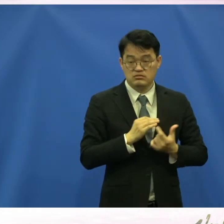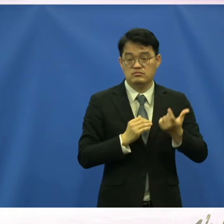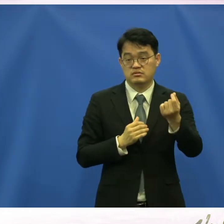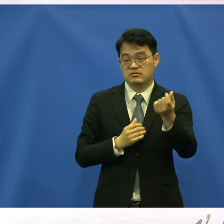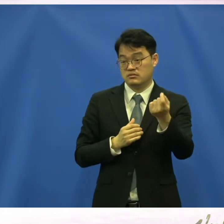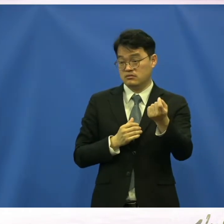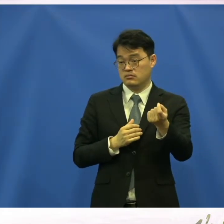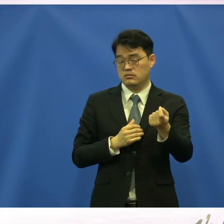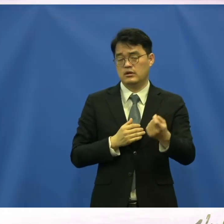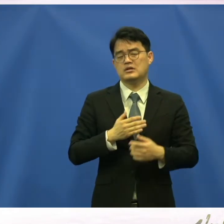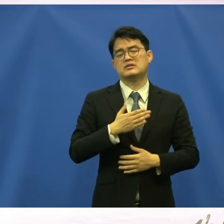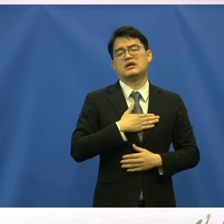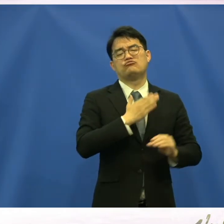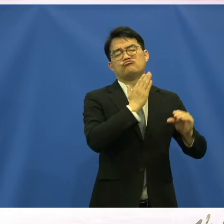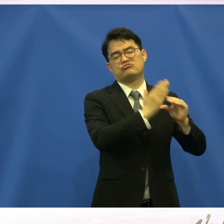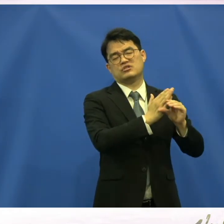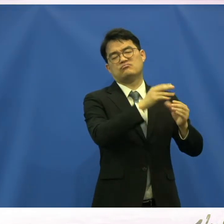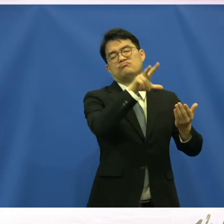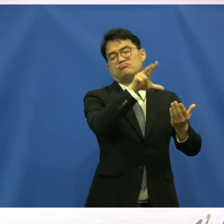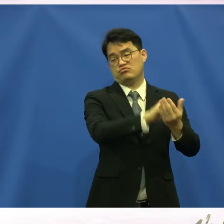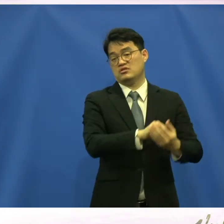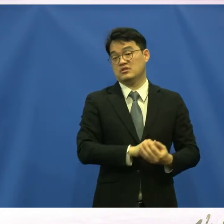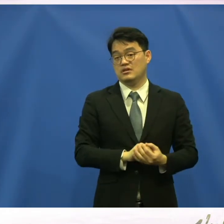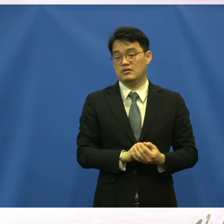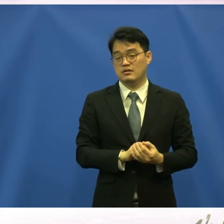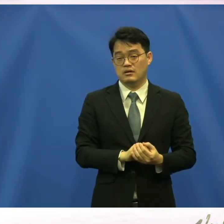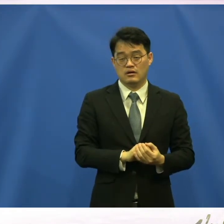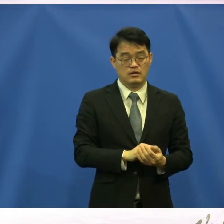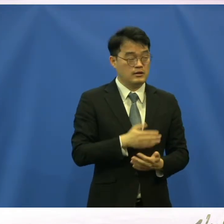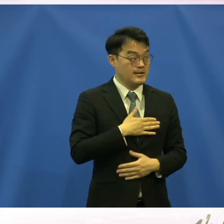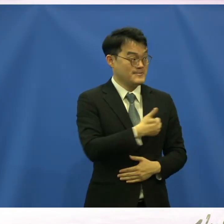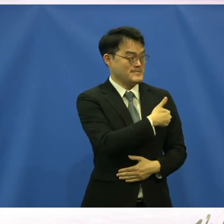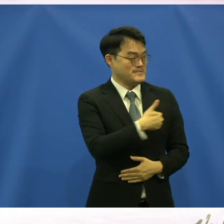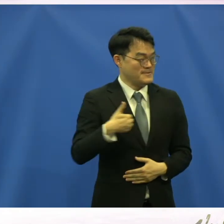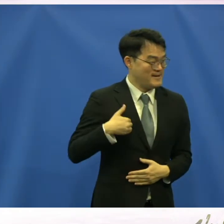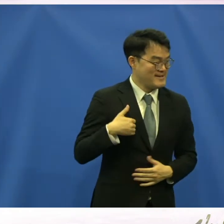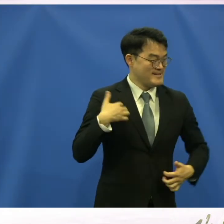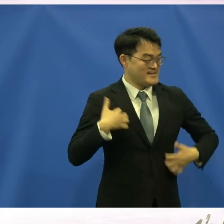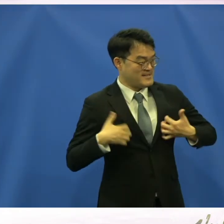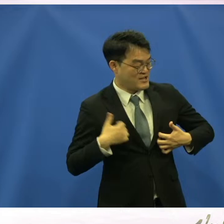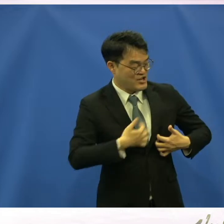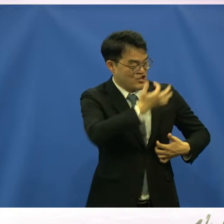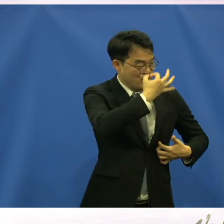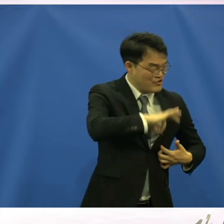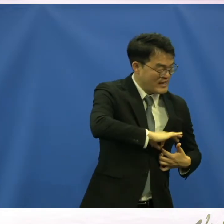자, 자아를 만족시키려고 몸부림치던 이것을 내려놓는 일은 어려운 거죠.